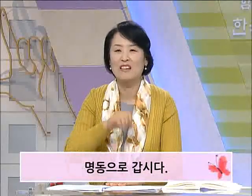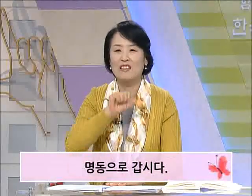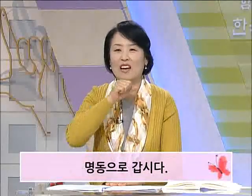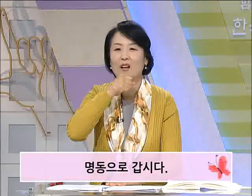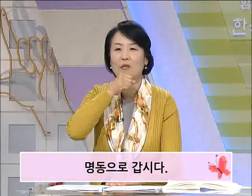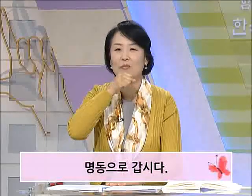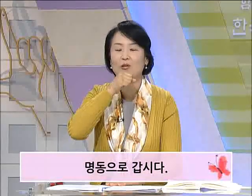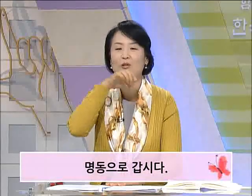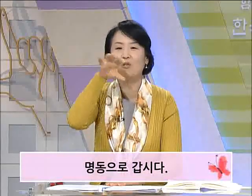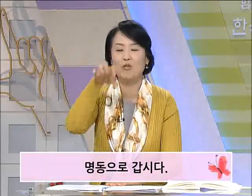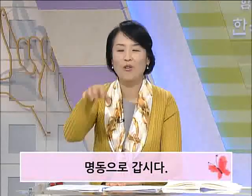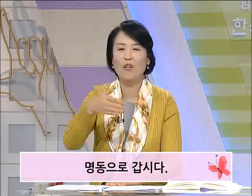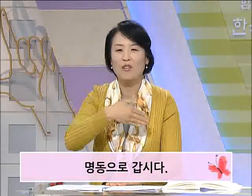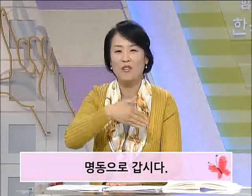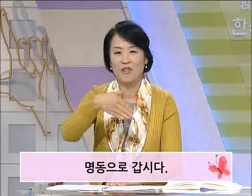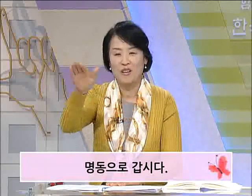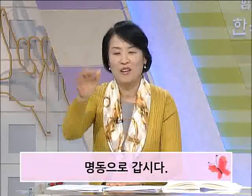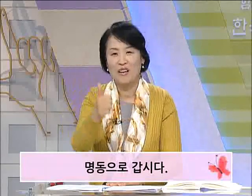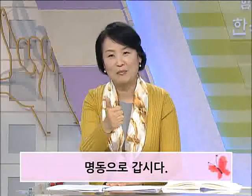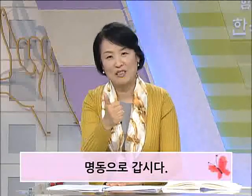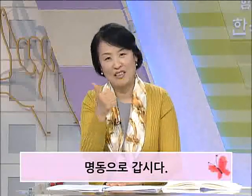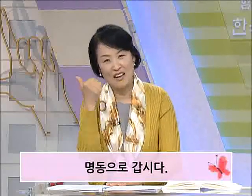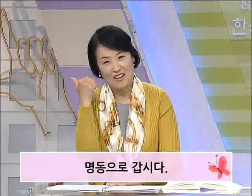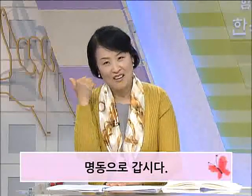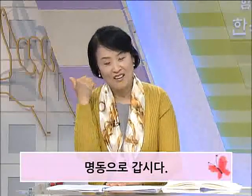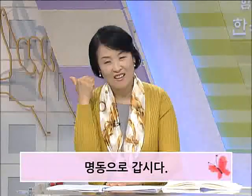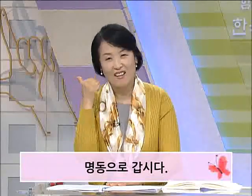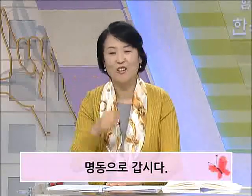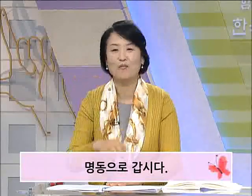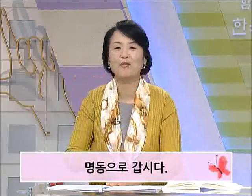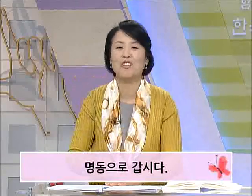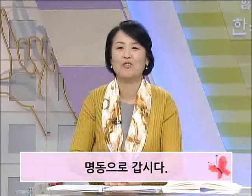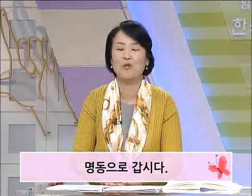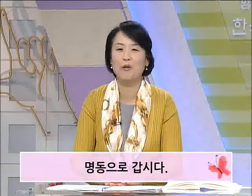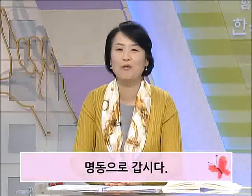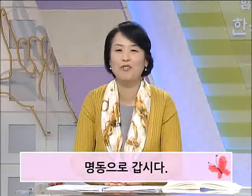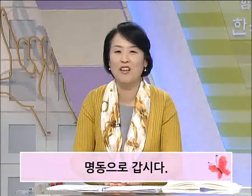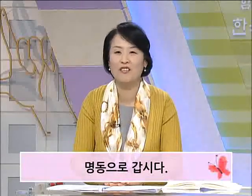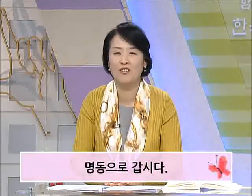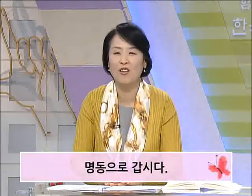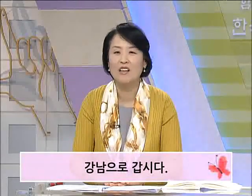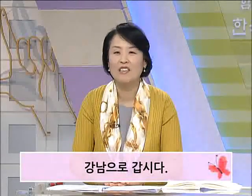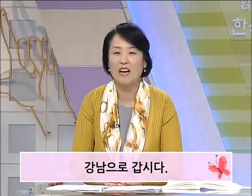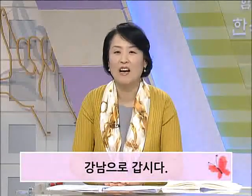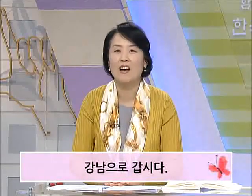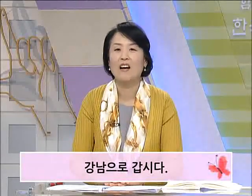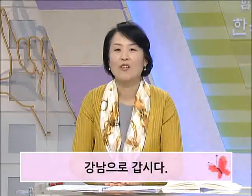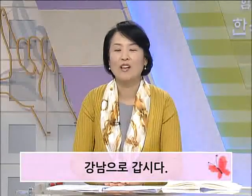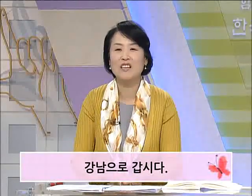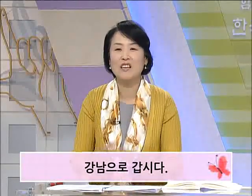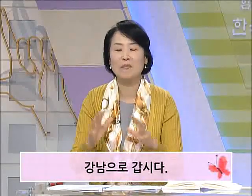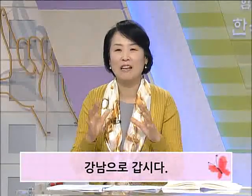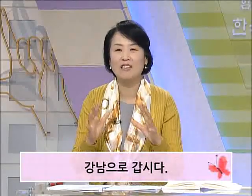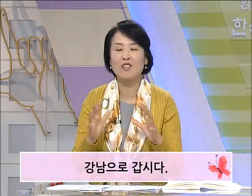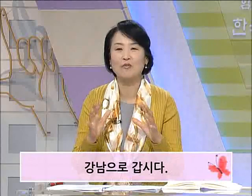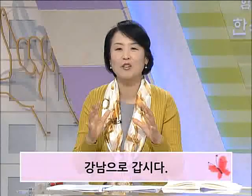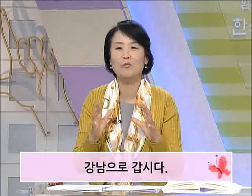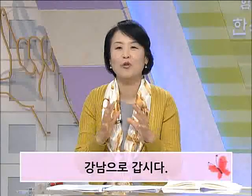자, 명동으로 갑시다. 이런 문장도 배워볼 수 있겠고요. 자. 굉장히 많은 젊은이들이